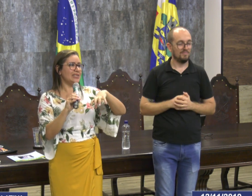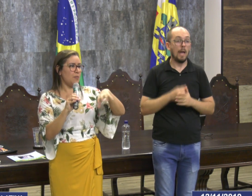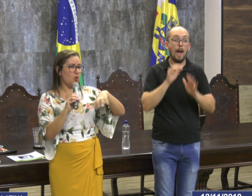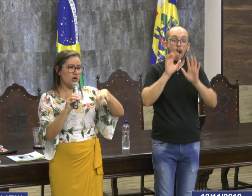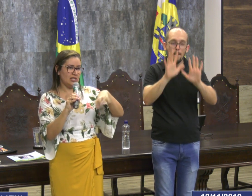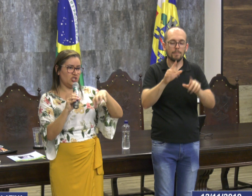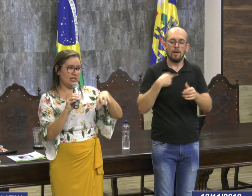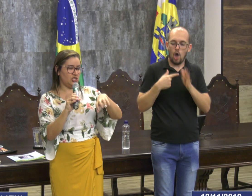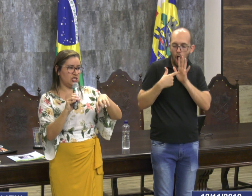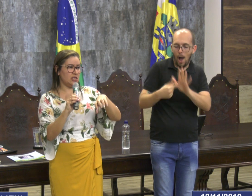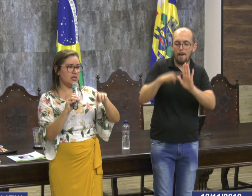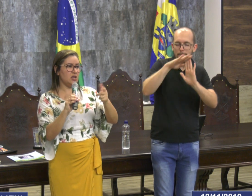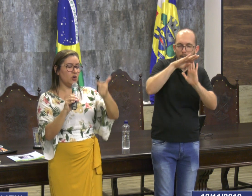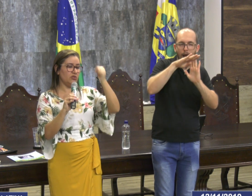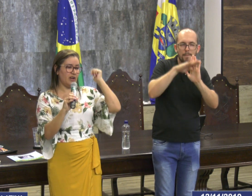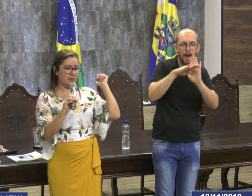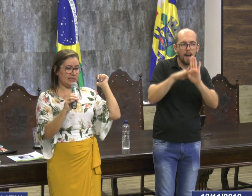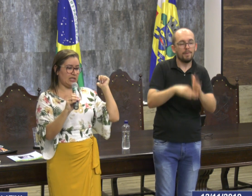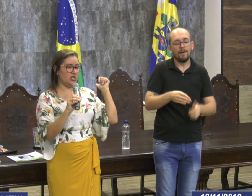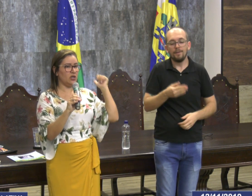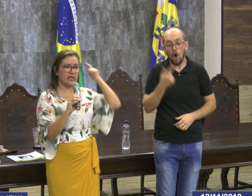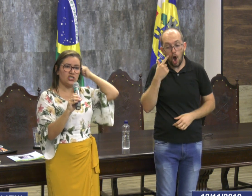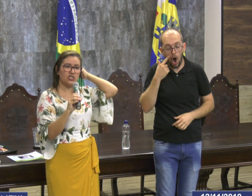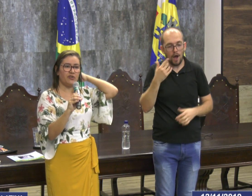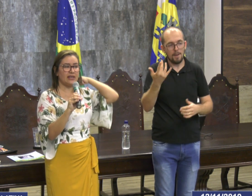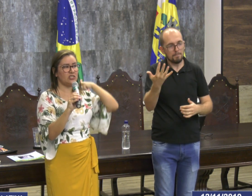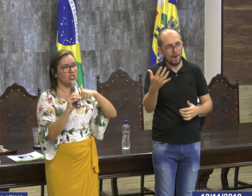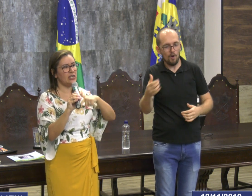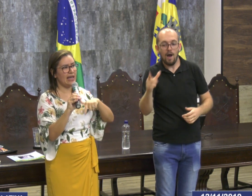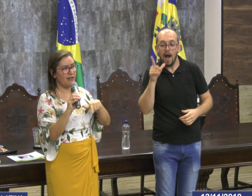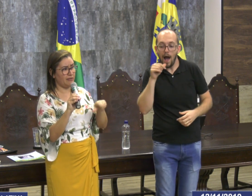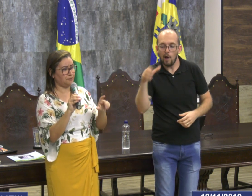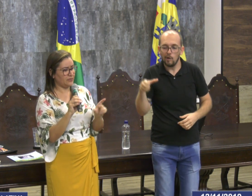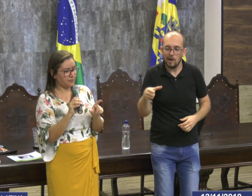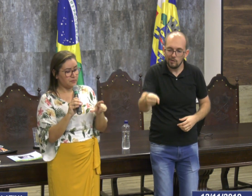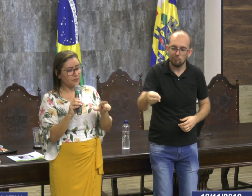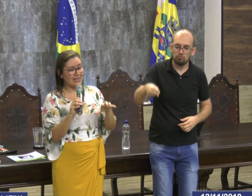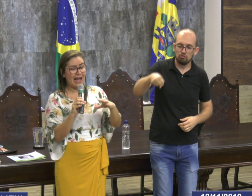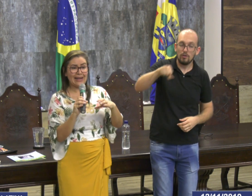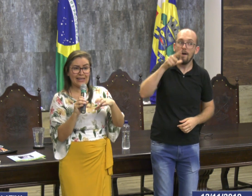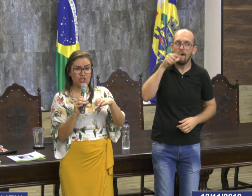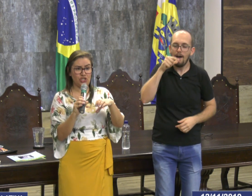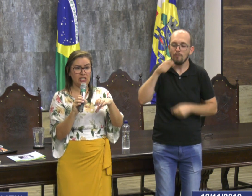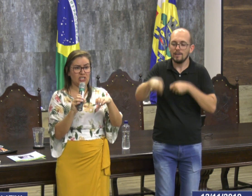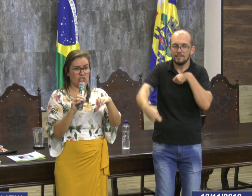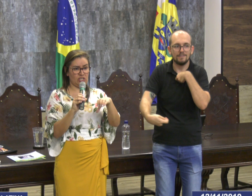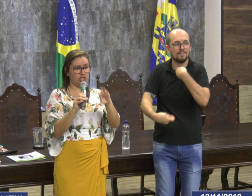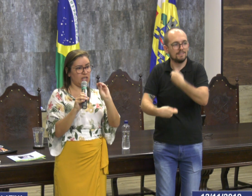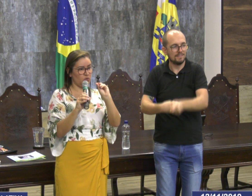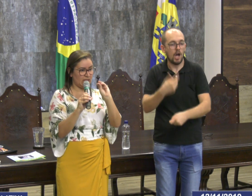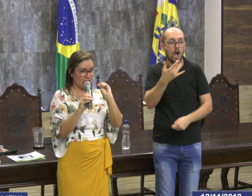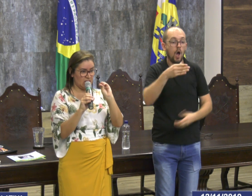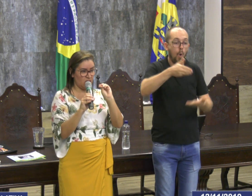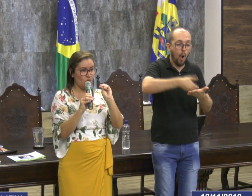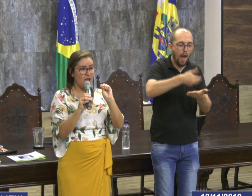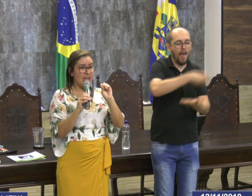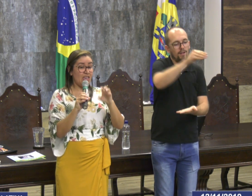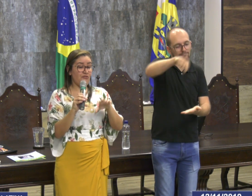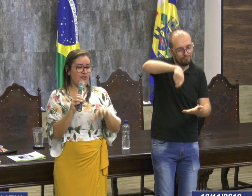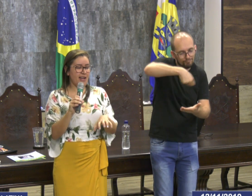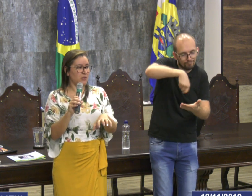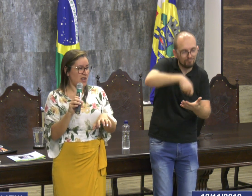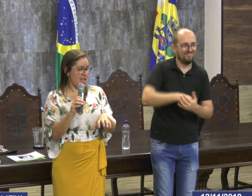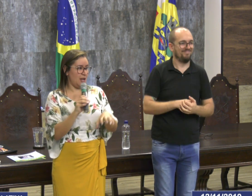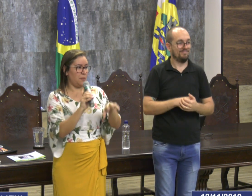o sabor da gelatina. E quando vai para a sala de aula, o que a gente faz? A gente leva a caixinha da gelatina e o saquinho